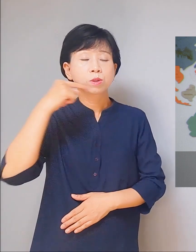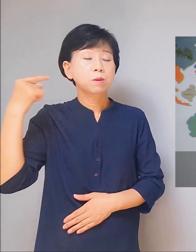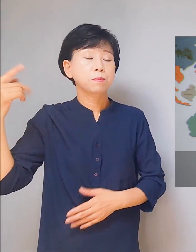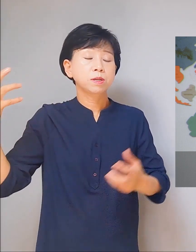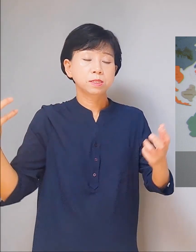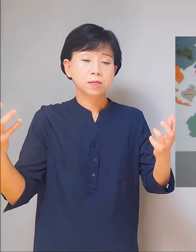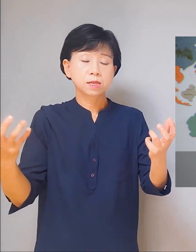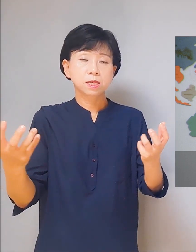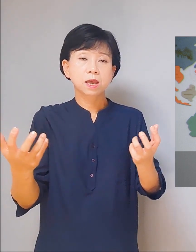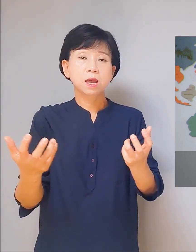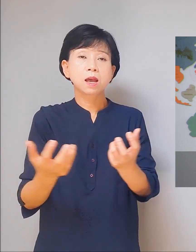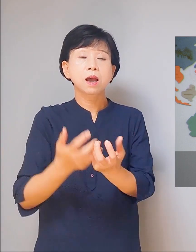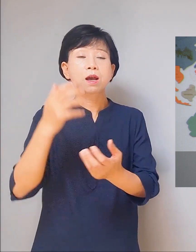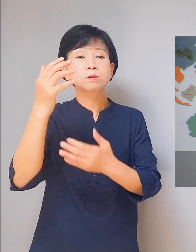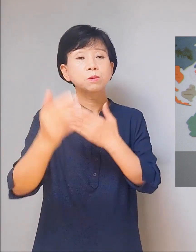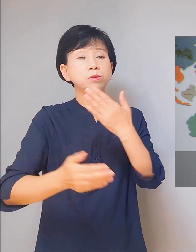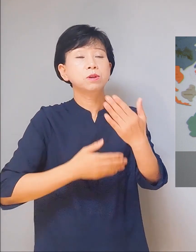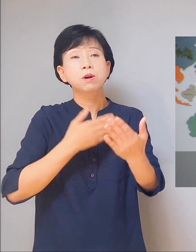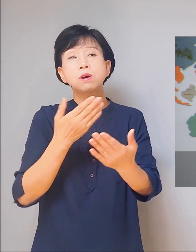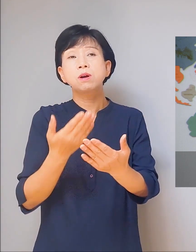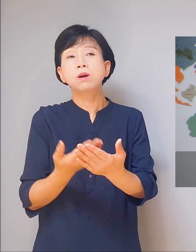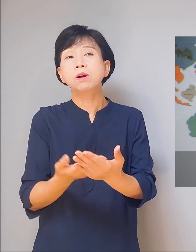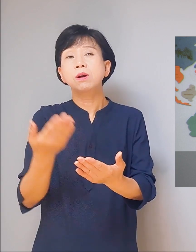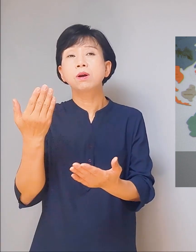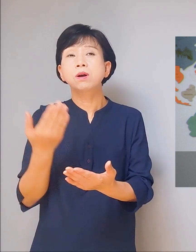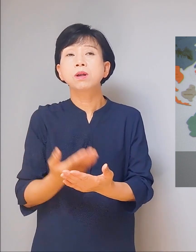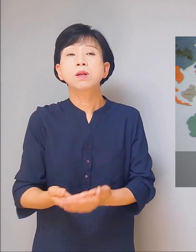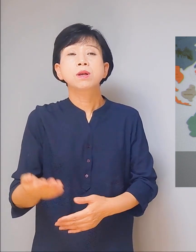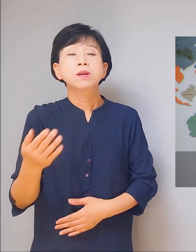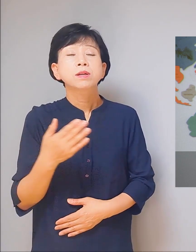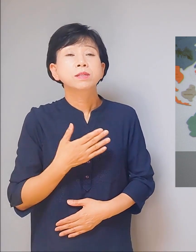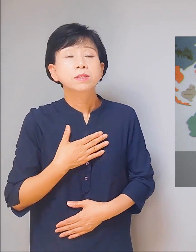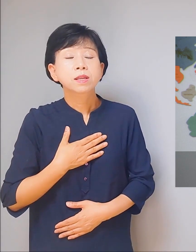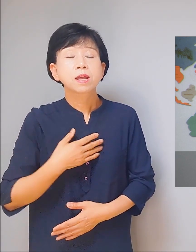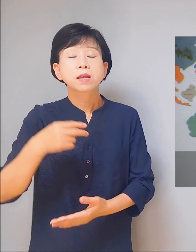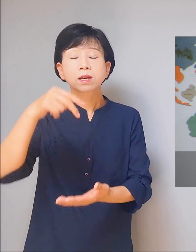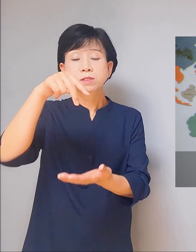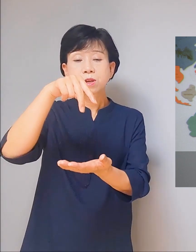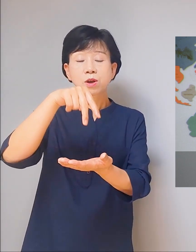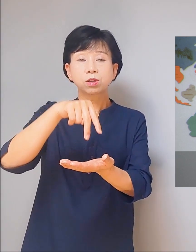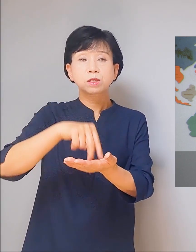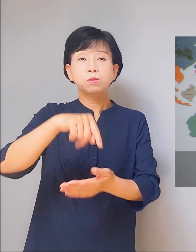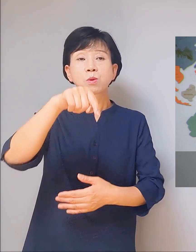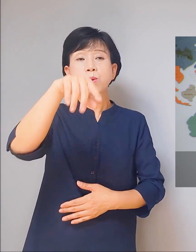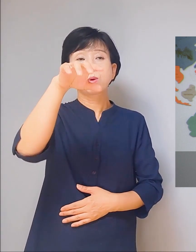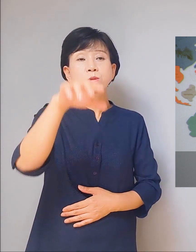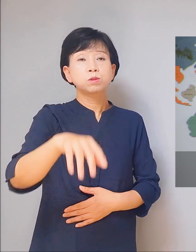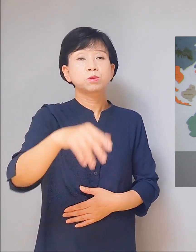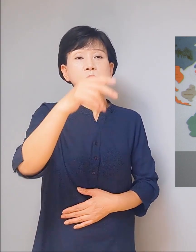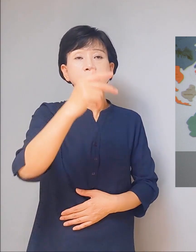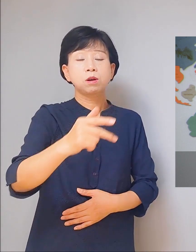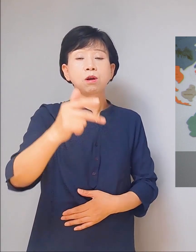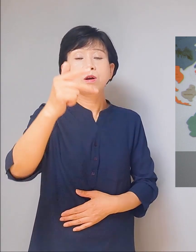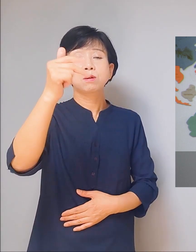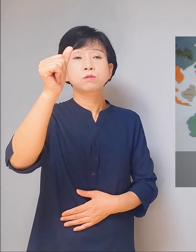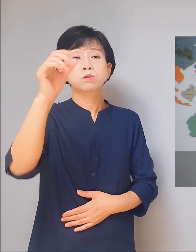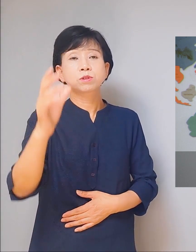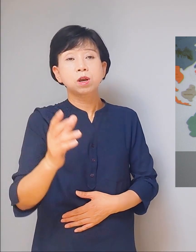보혈로 덮어지게 하소서. 내가 선 선이고